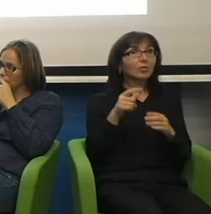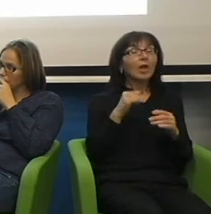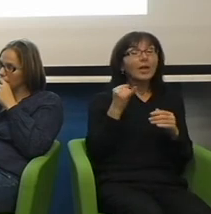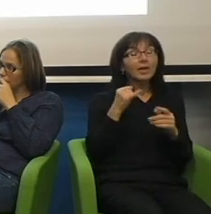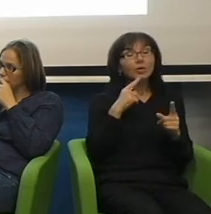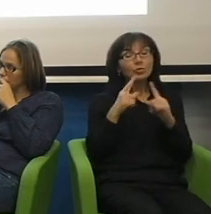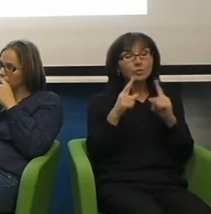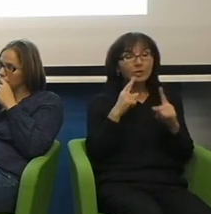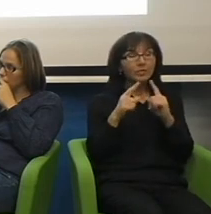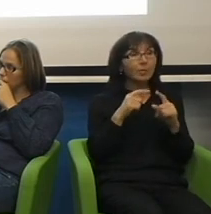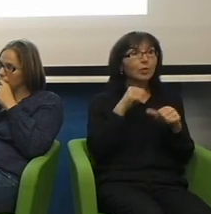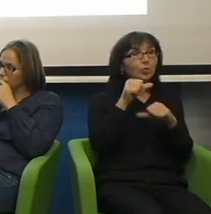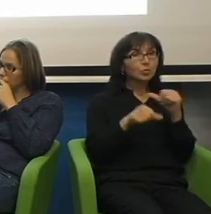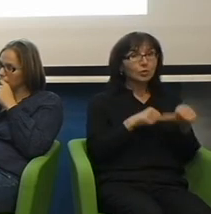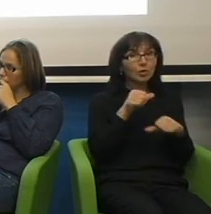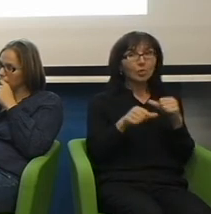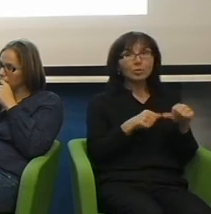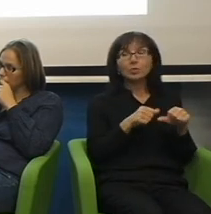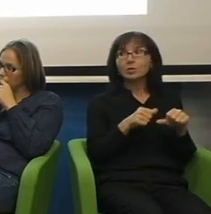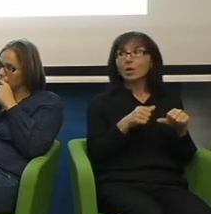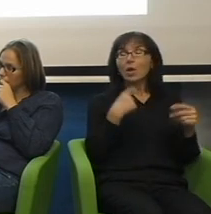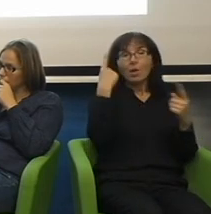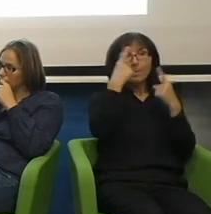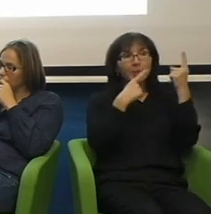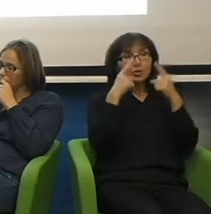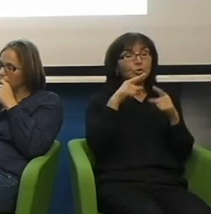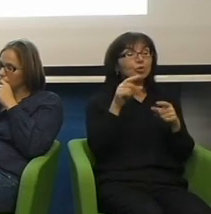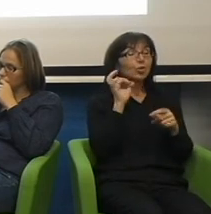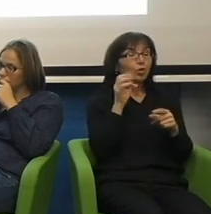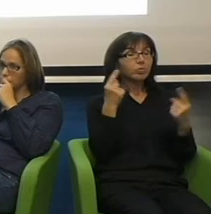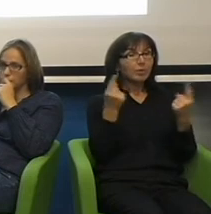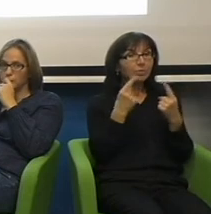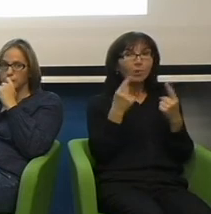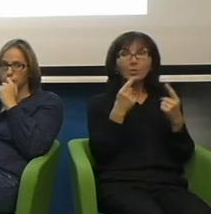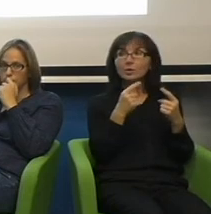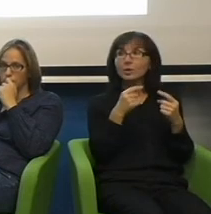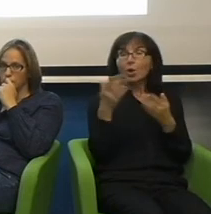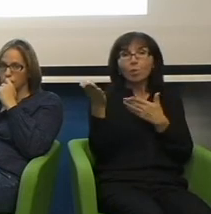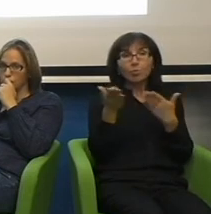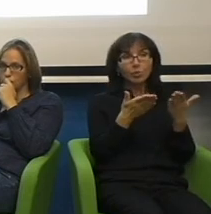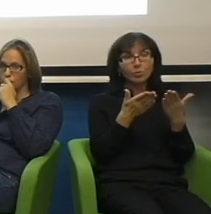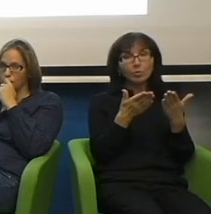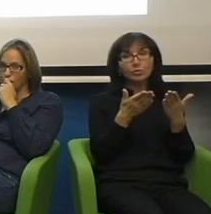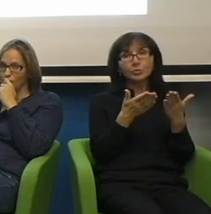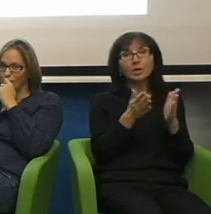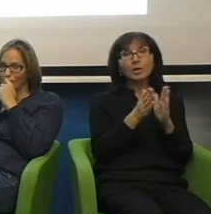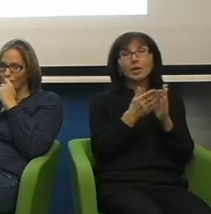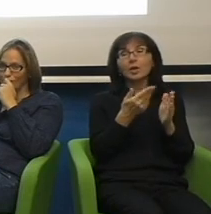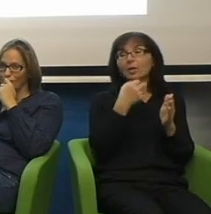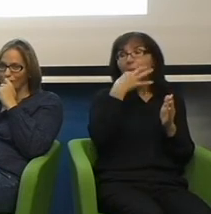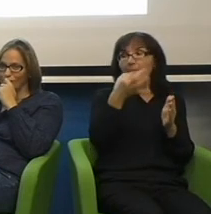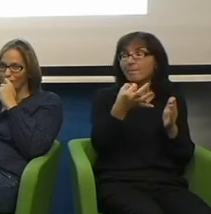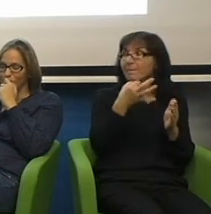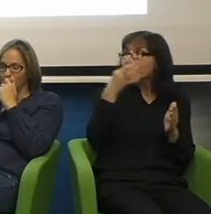tym rozmawiamy, w jakim roku. I ja myślę, że to jest też dobry moment, żebyśmy poprosili naszą widownię o zadawanie pytań, do czego